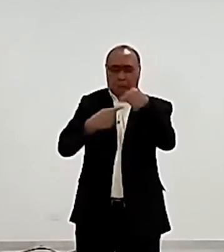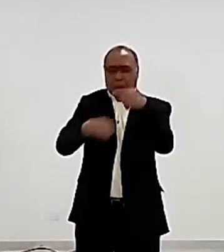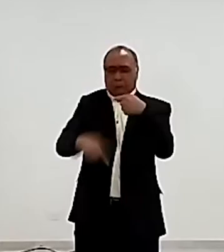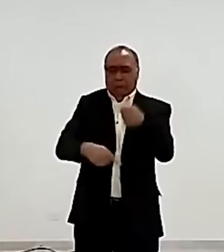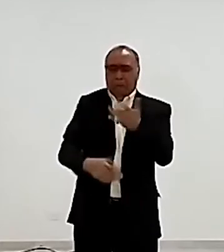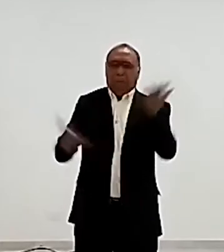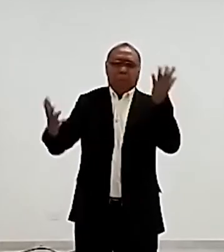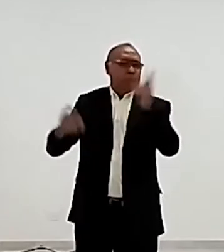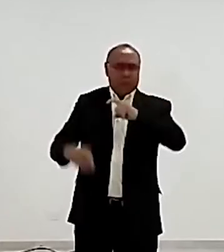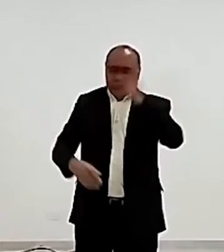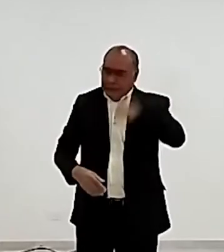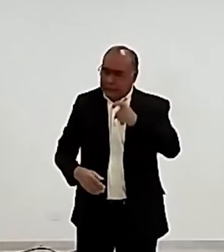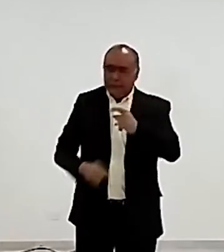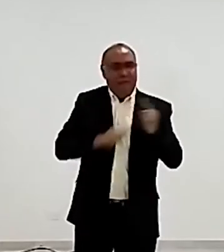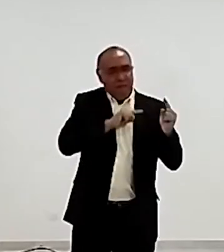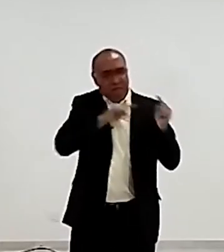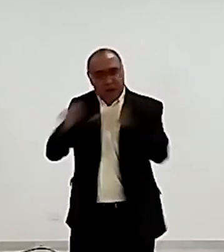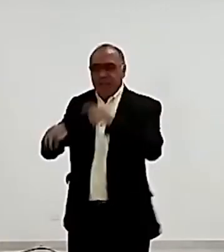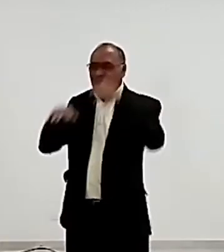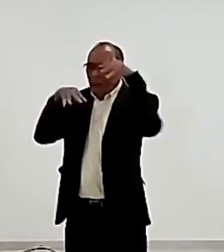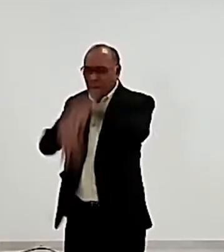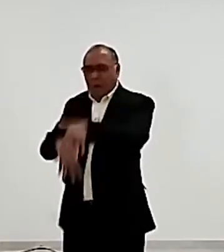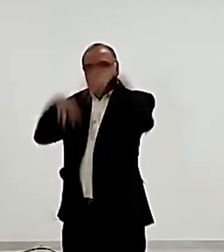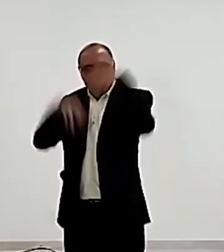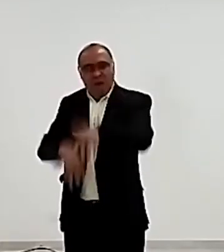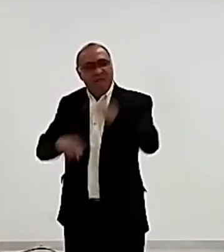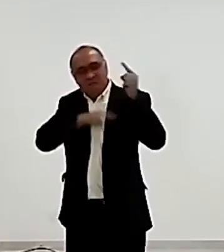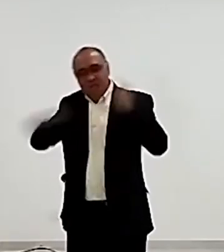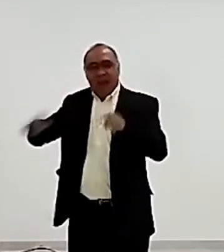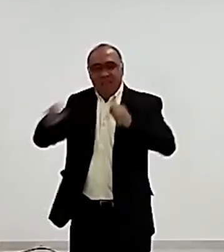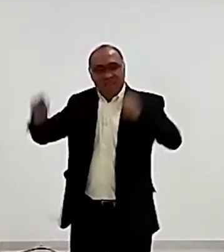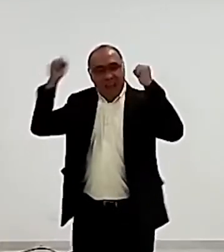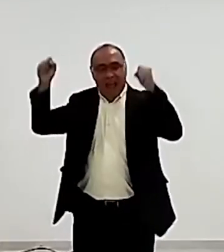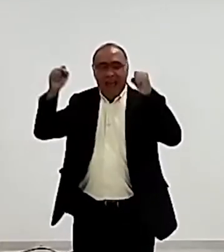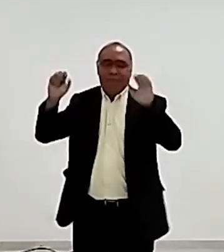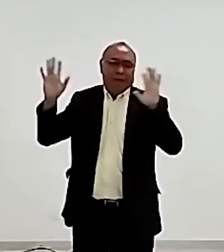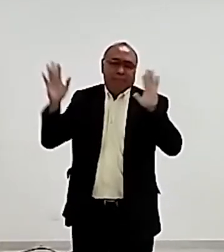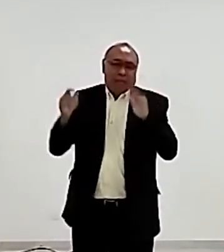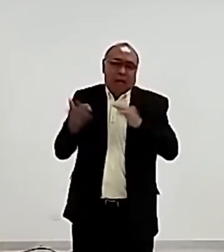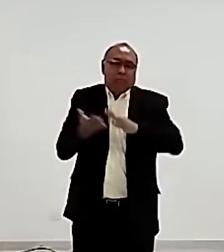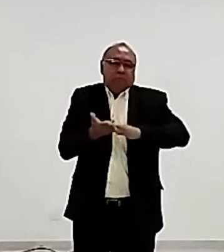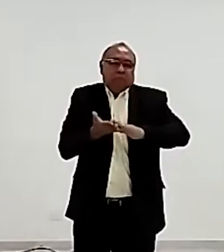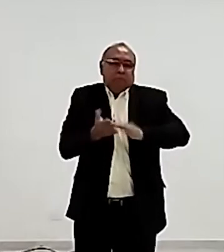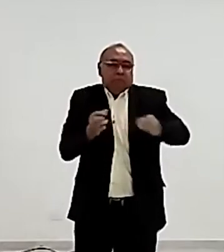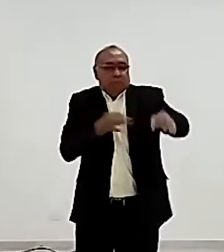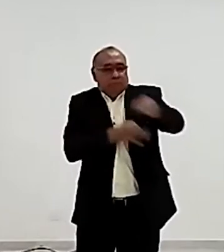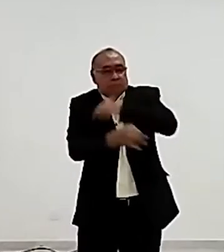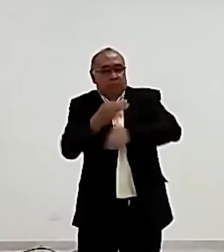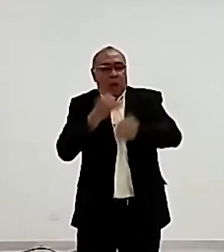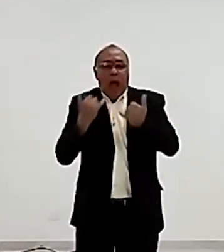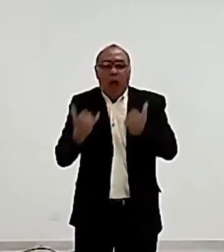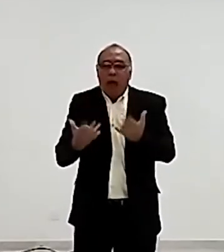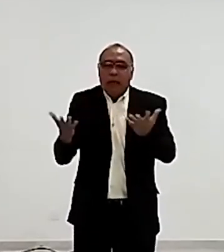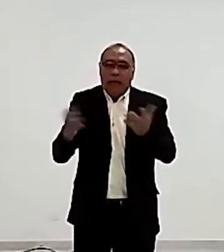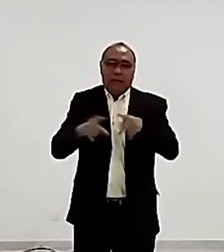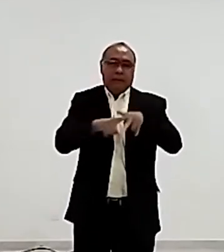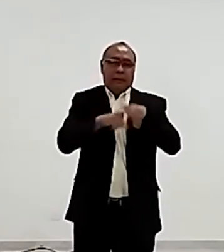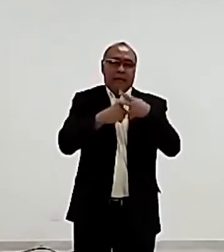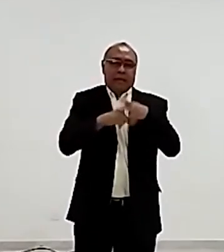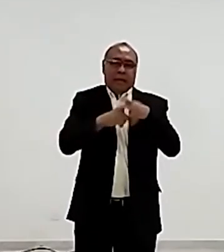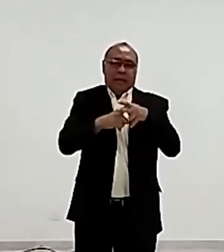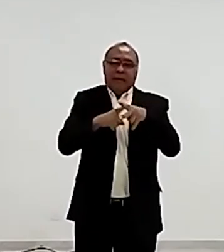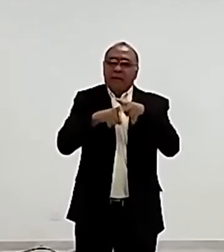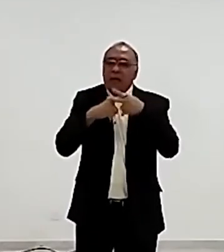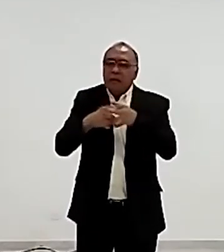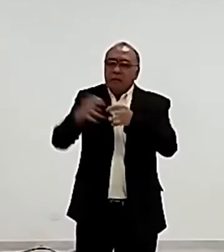esquivo entonces pues que les vamos a responder a todos los que nos están preguntando las redes en facebook live que se entendía que hace